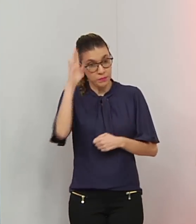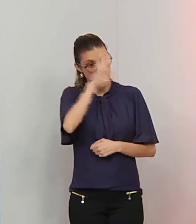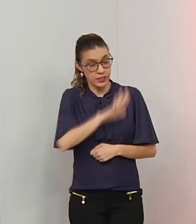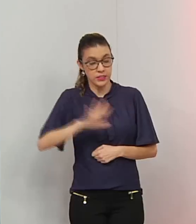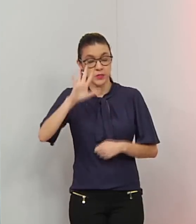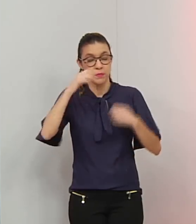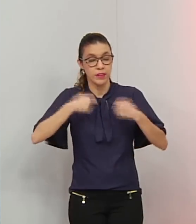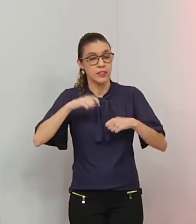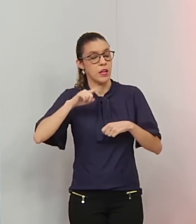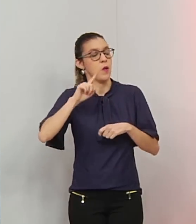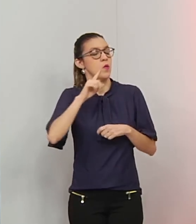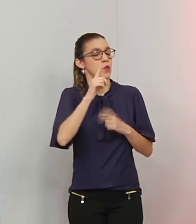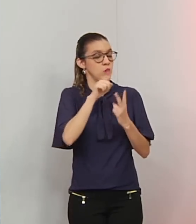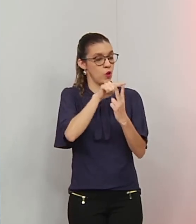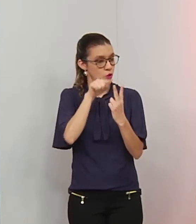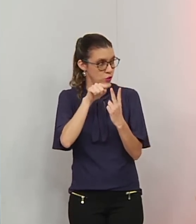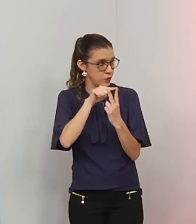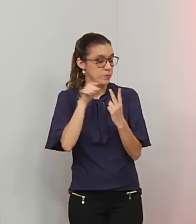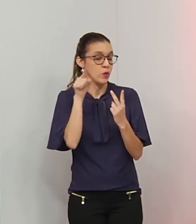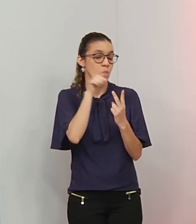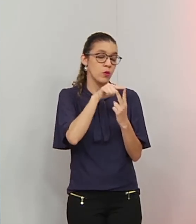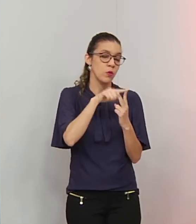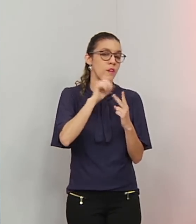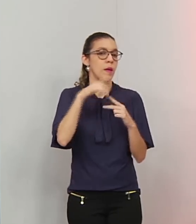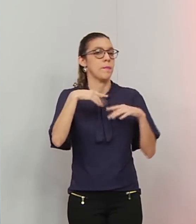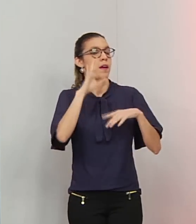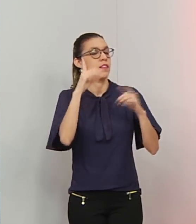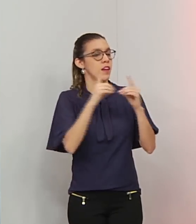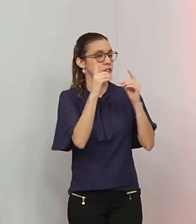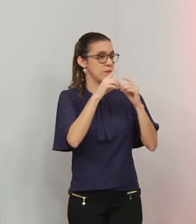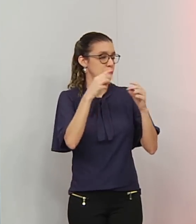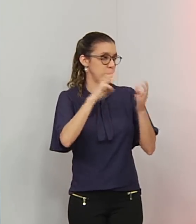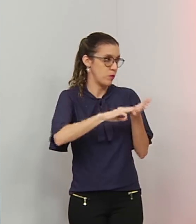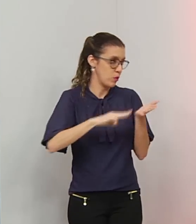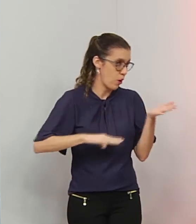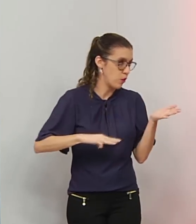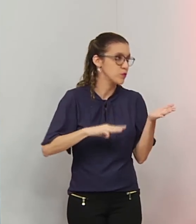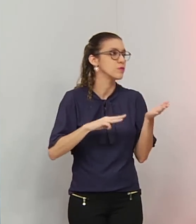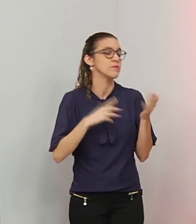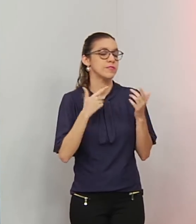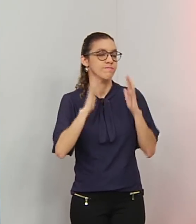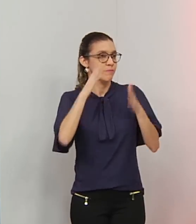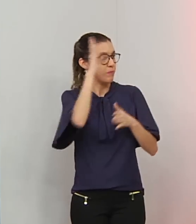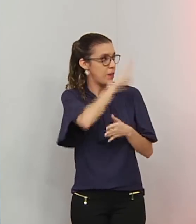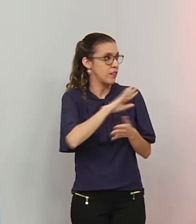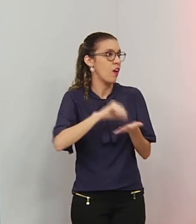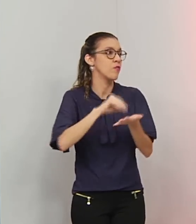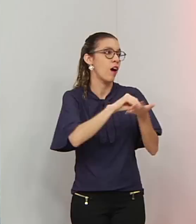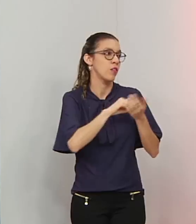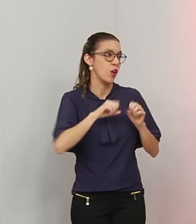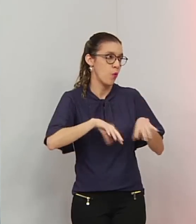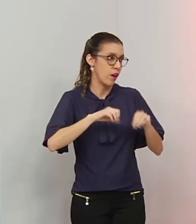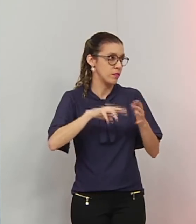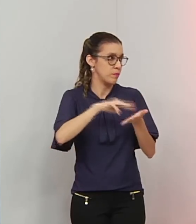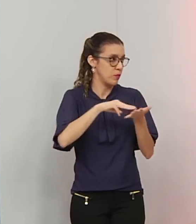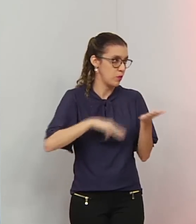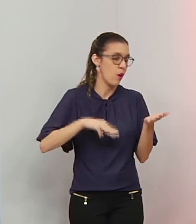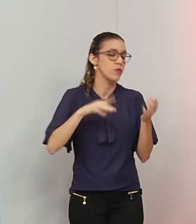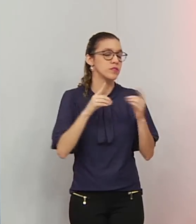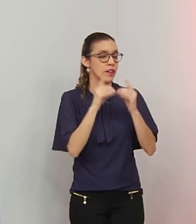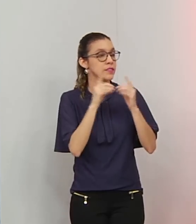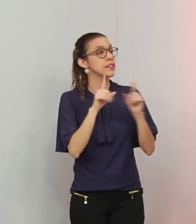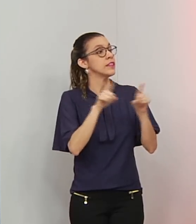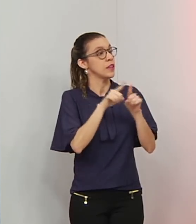Então, aqui no Brasil tem duas coisas, né? Precisa, assim, ter mais didáticas,